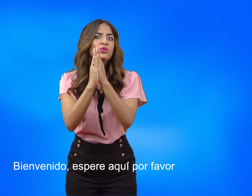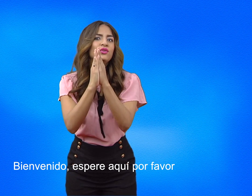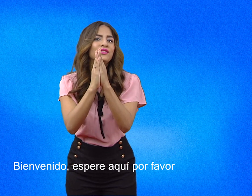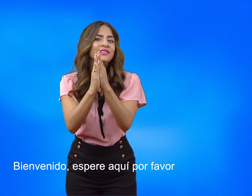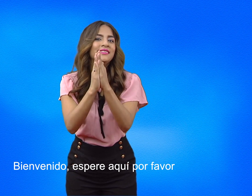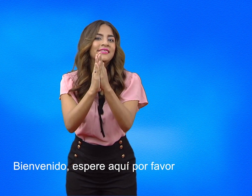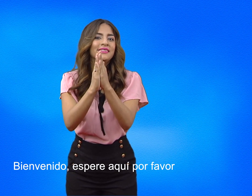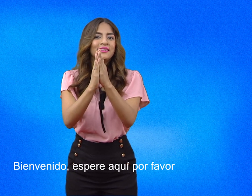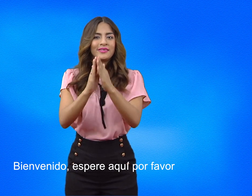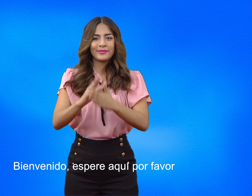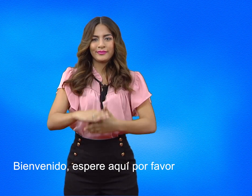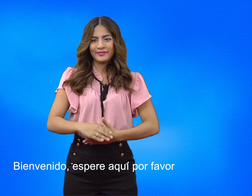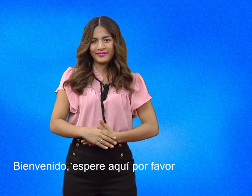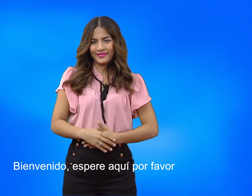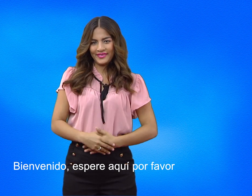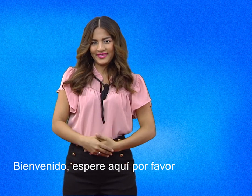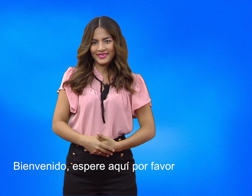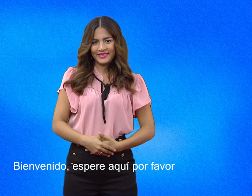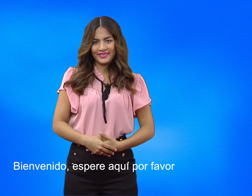Espere aquí, por favor.